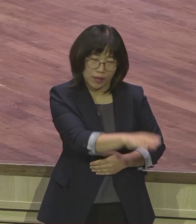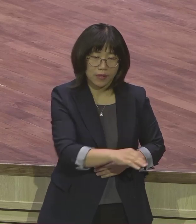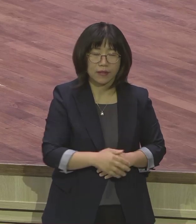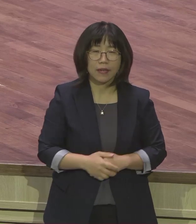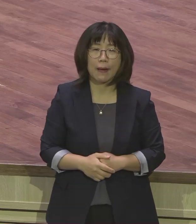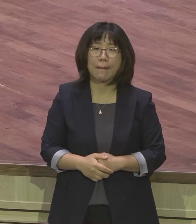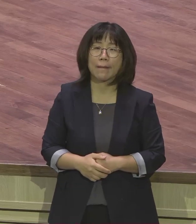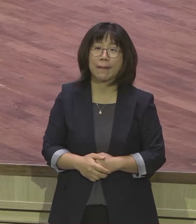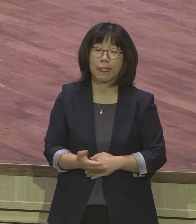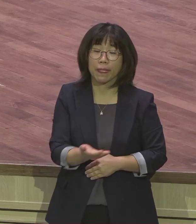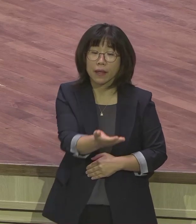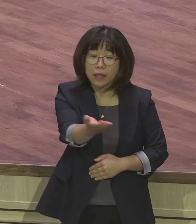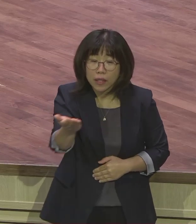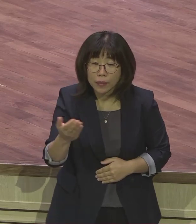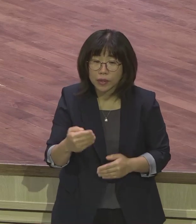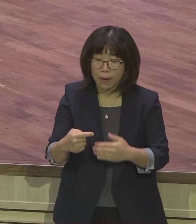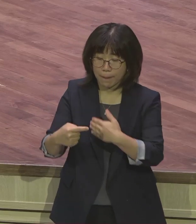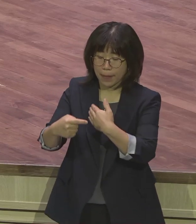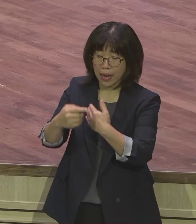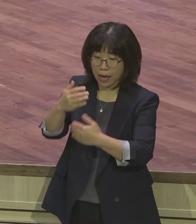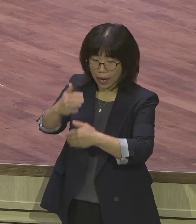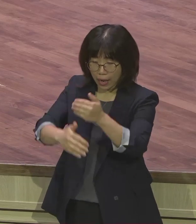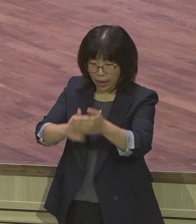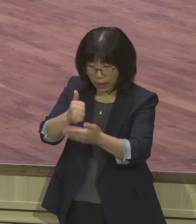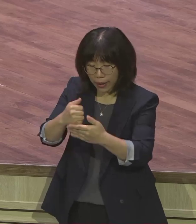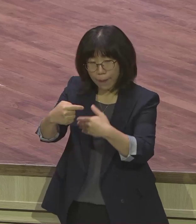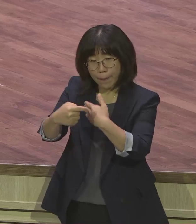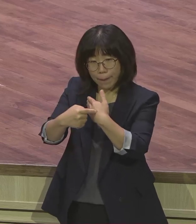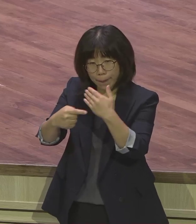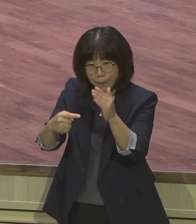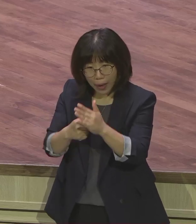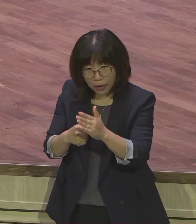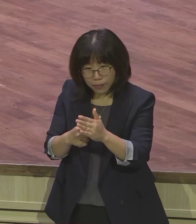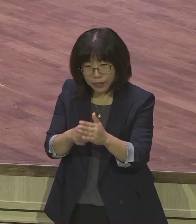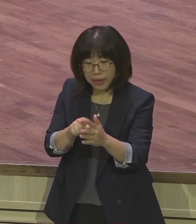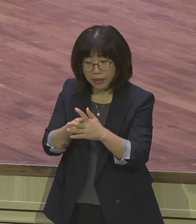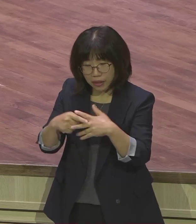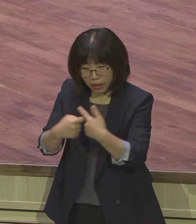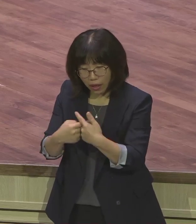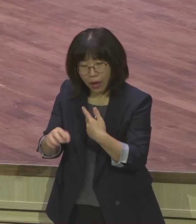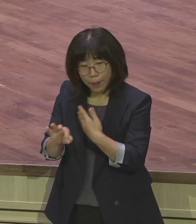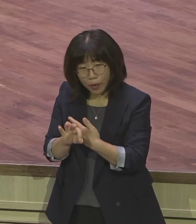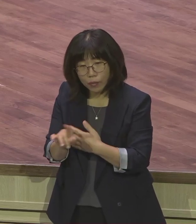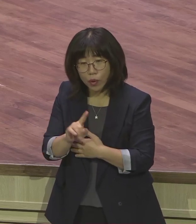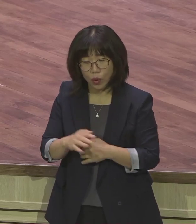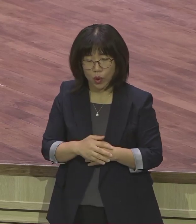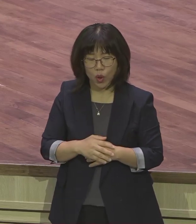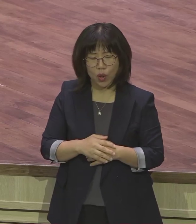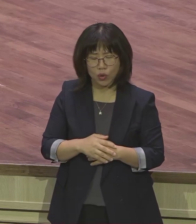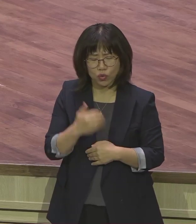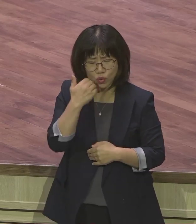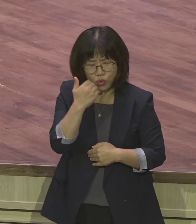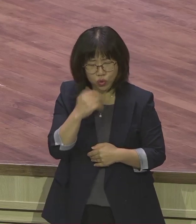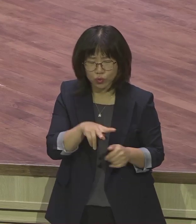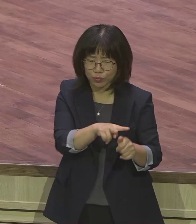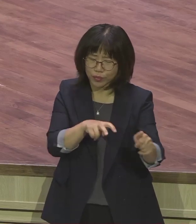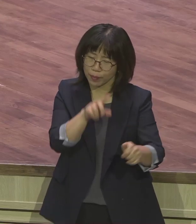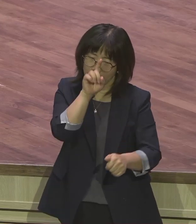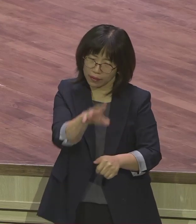여러분이 하나님의 마음을 안다 하면요. 지구상에 단 한 명도 미워하면 안 돼요. 아멘.